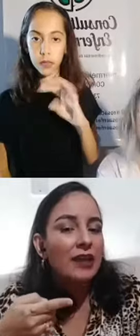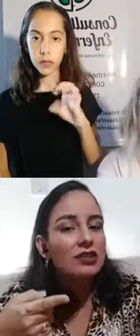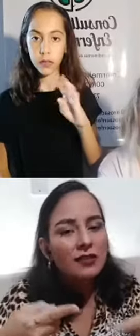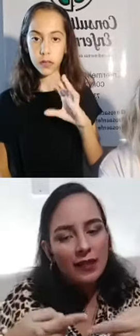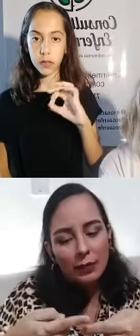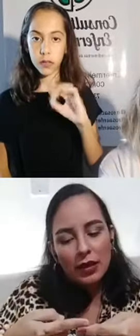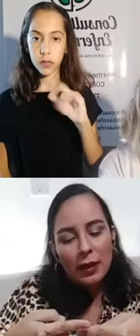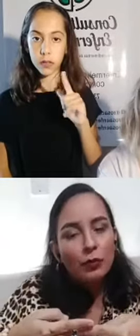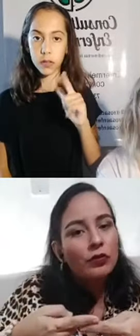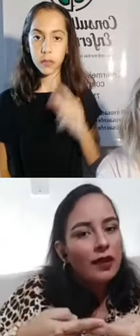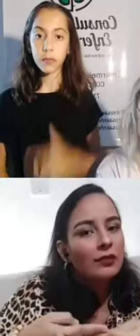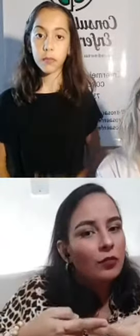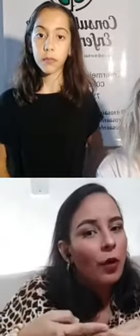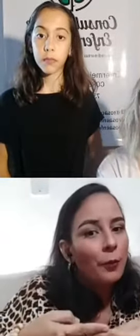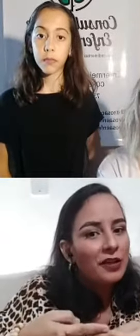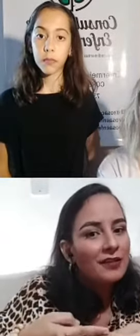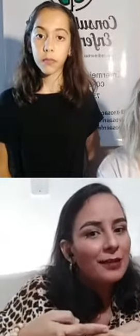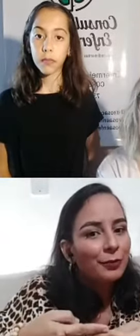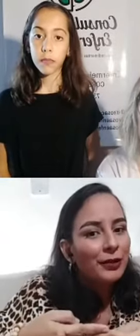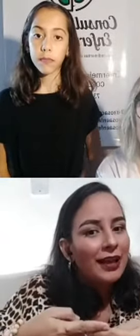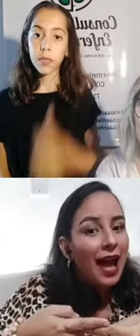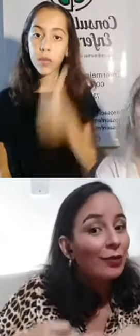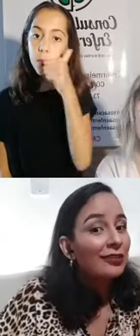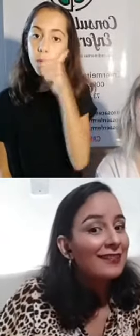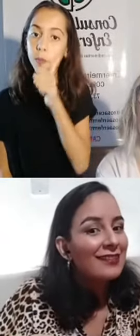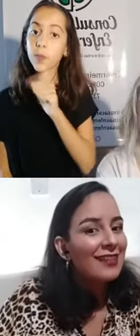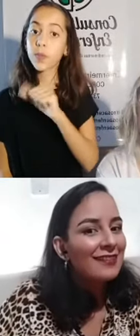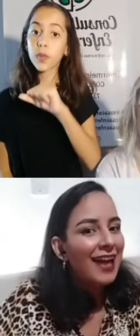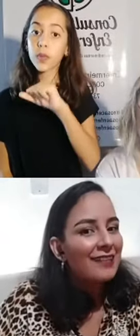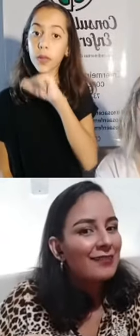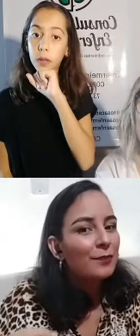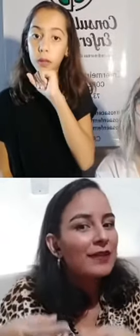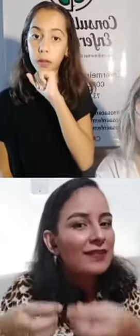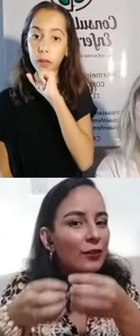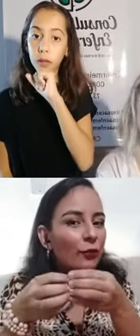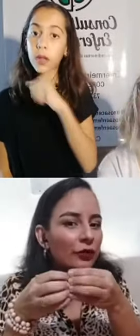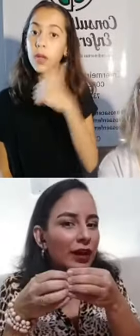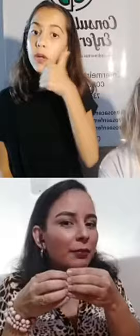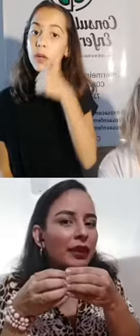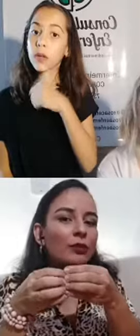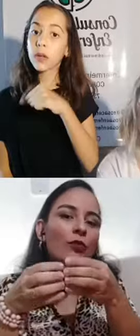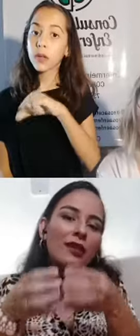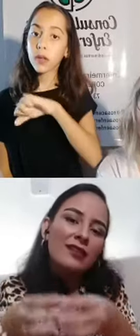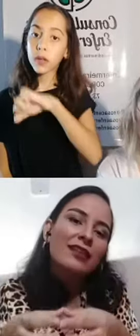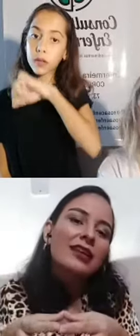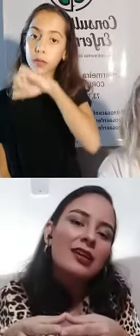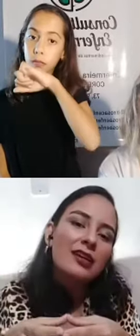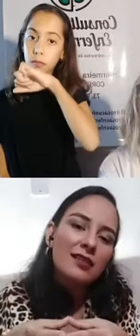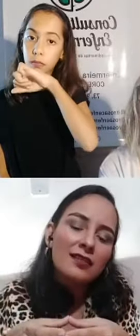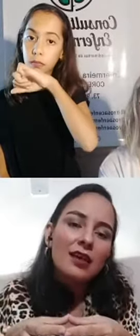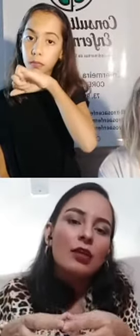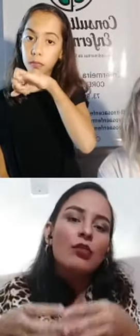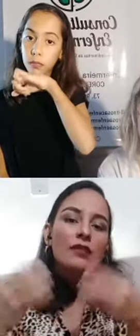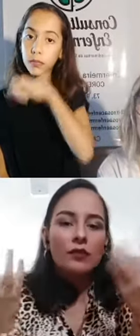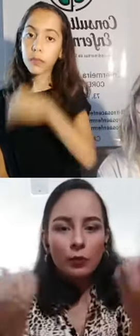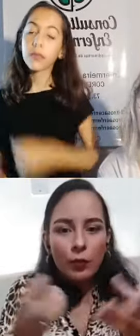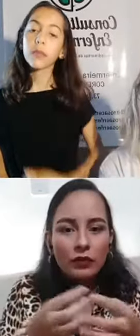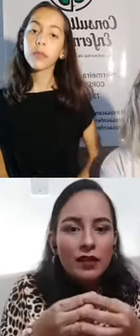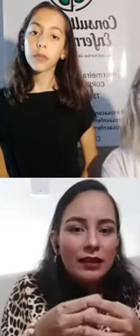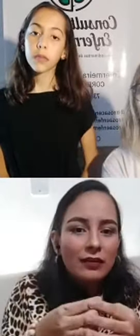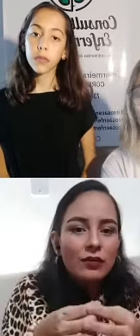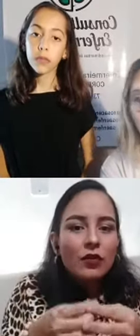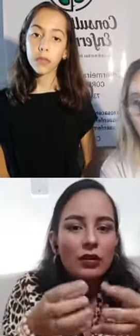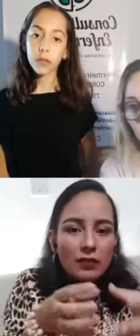A gente sabe que abuso sexual, por exemplo, acontece dentro das casas. Pensa esse confinamento com essas crianças, com esses